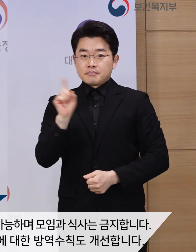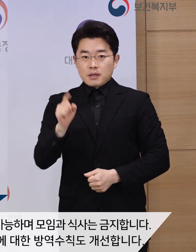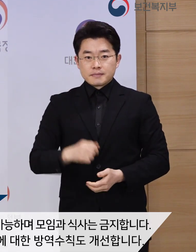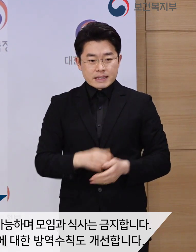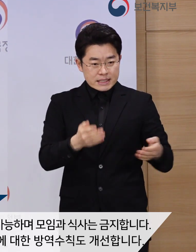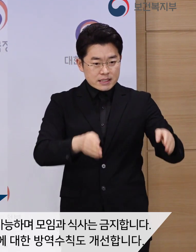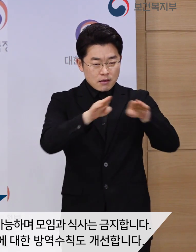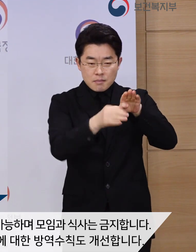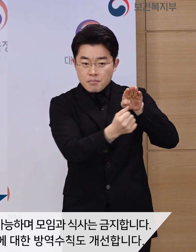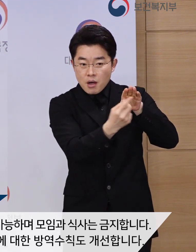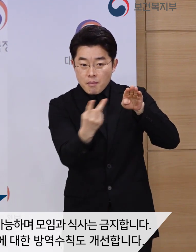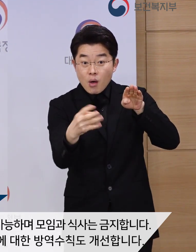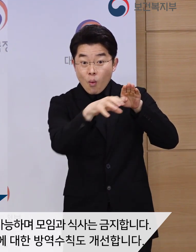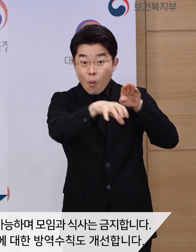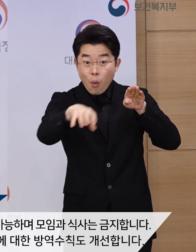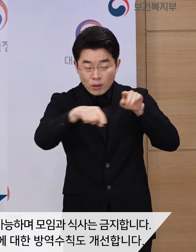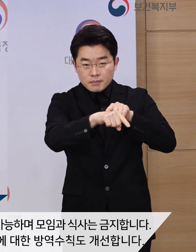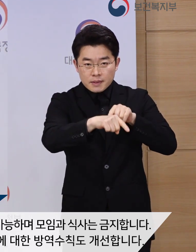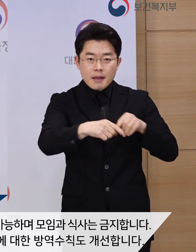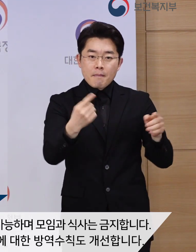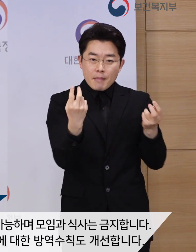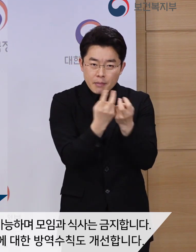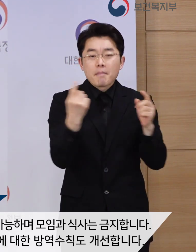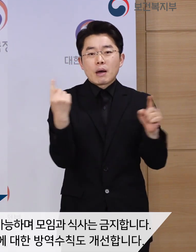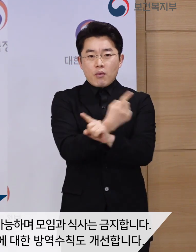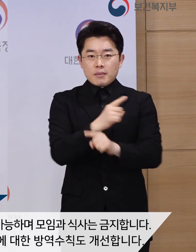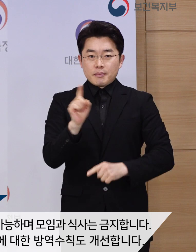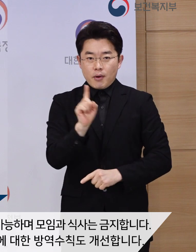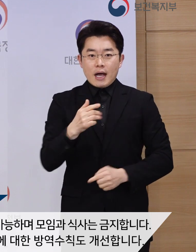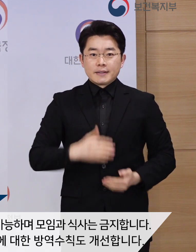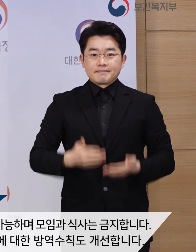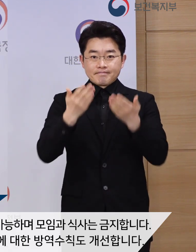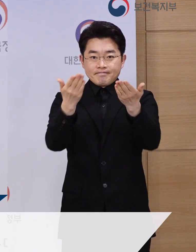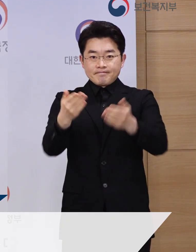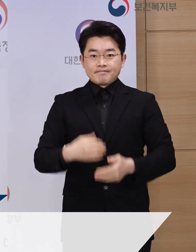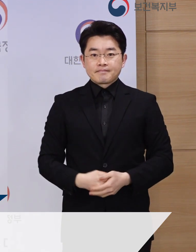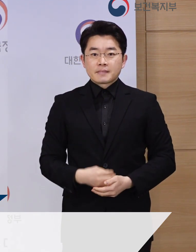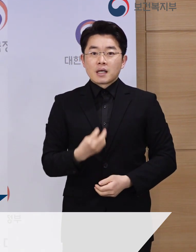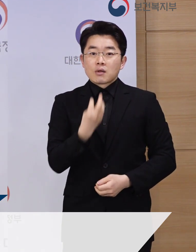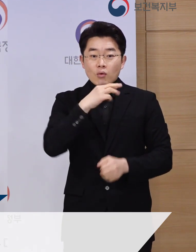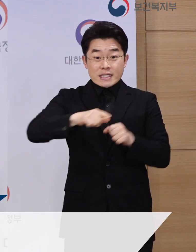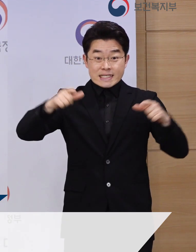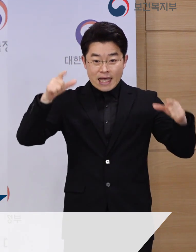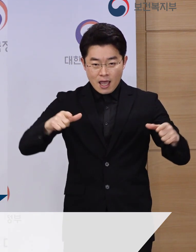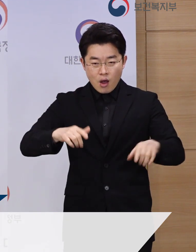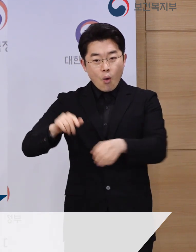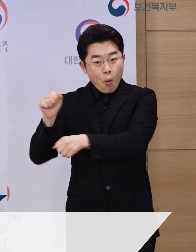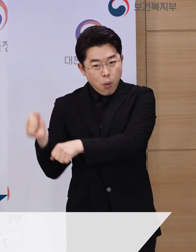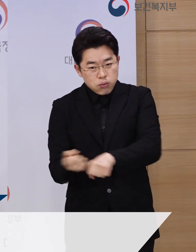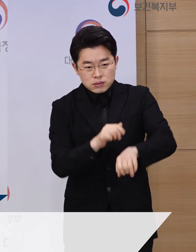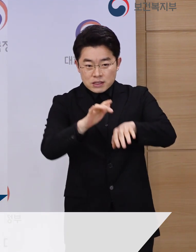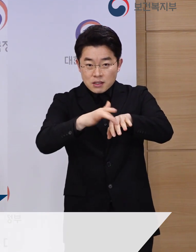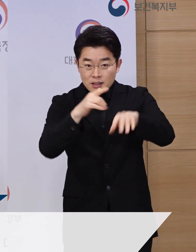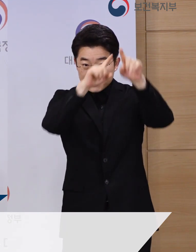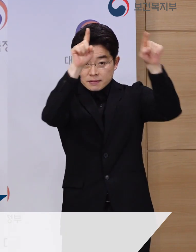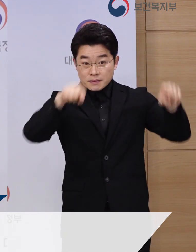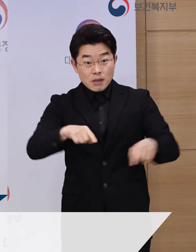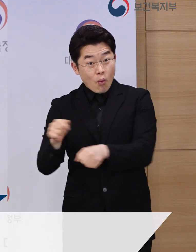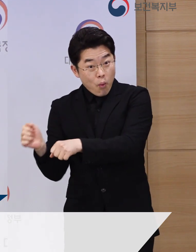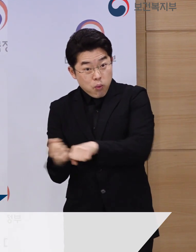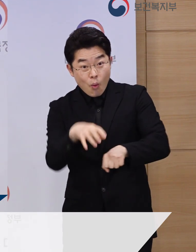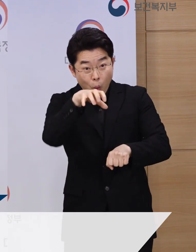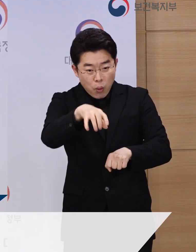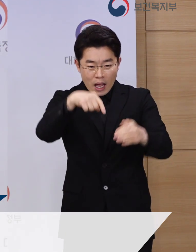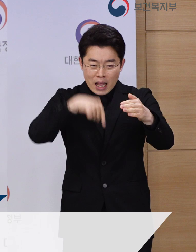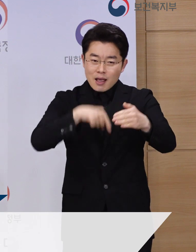의견을 수렴하여 일부 시설에 대한 방역 수칙도 개선합니다. 수도권의 밀폐형 야외 스크린 골프장은